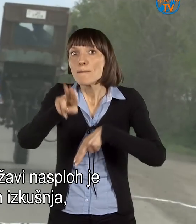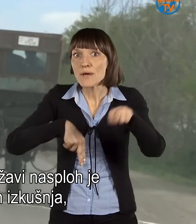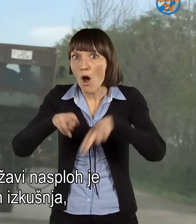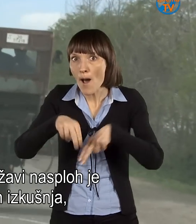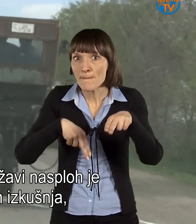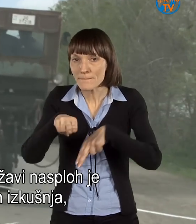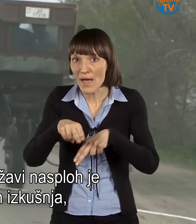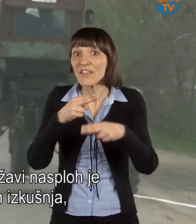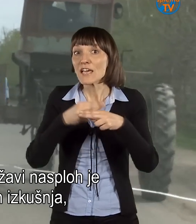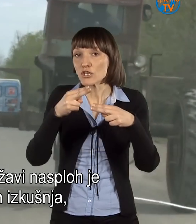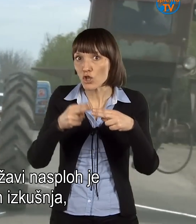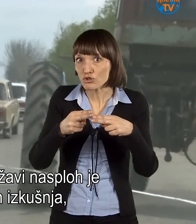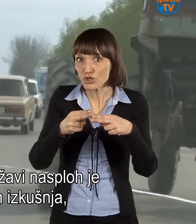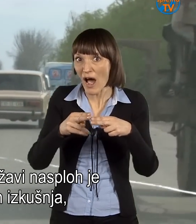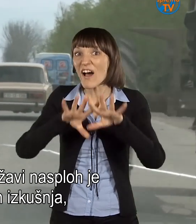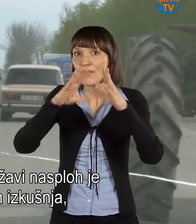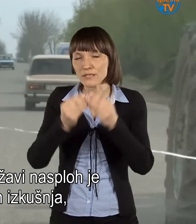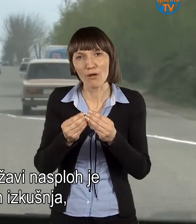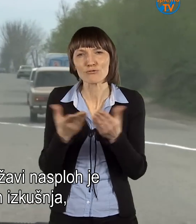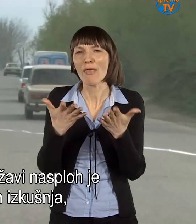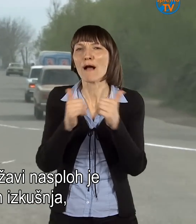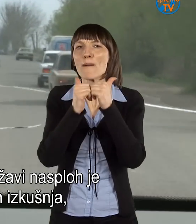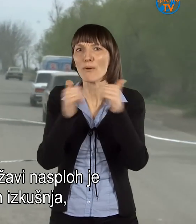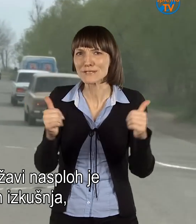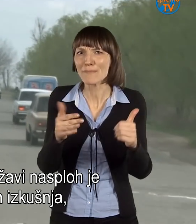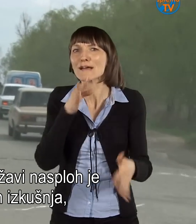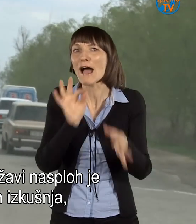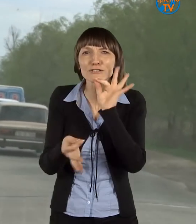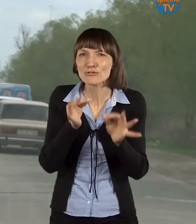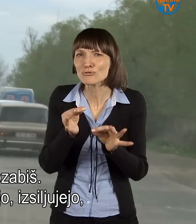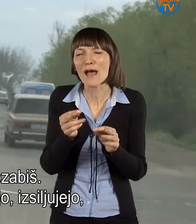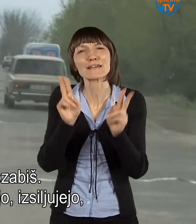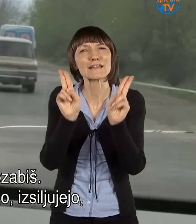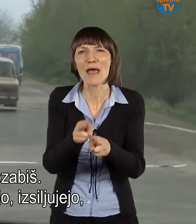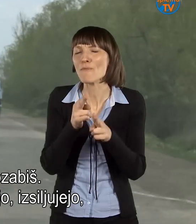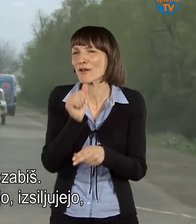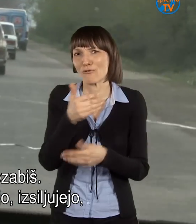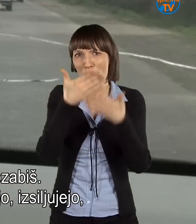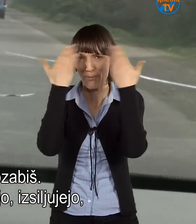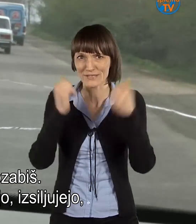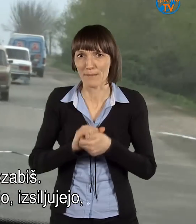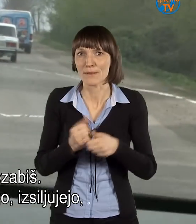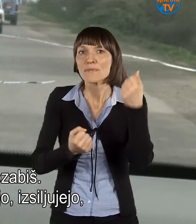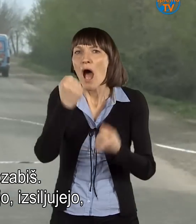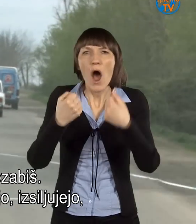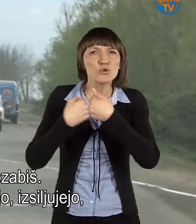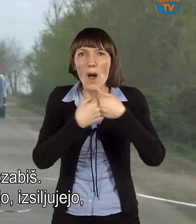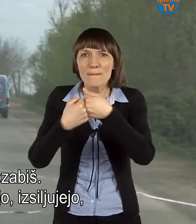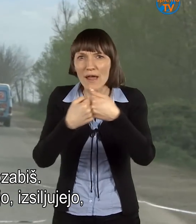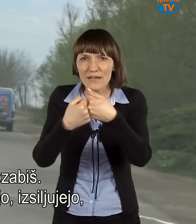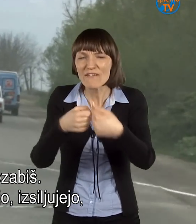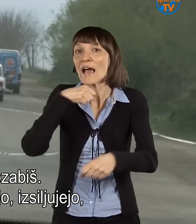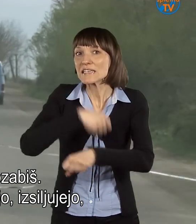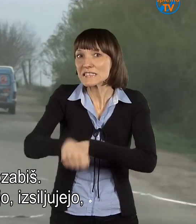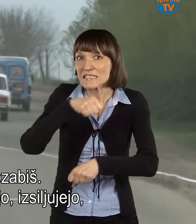Promet v Bakuju in v državi nasploh je poglavje zase in izkušnja, ki je zlepa ne pozabiš. Avtomobili se